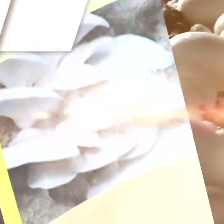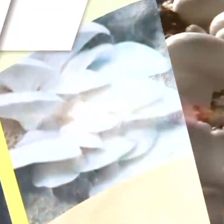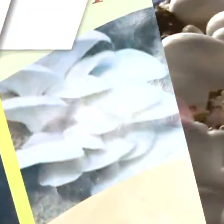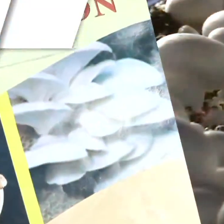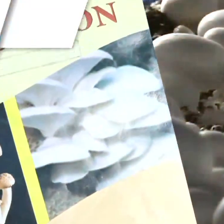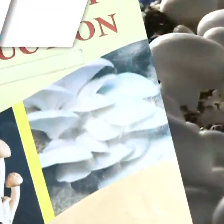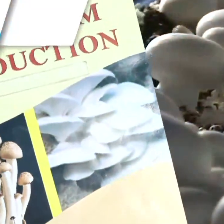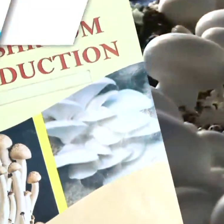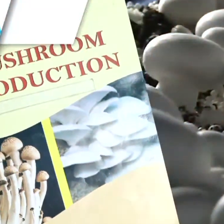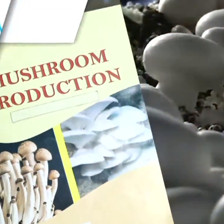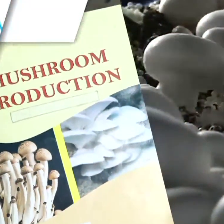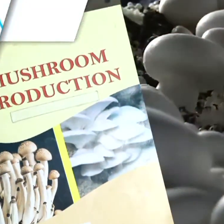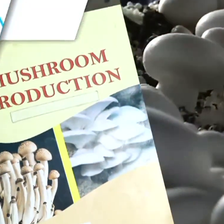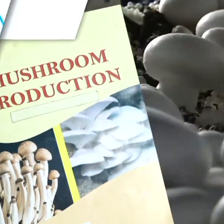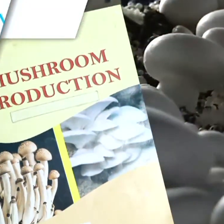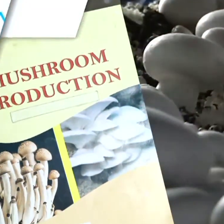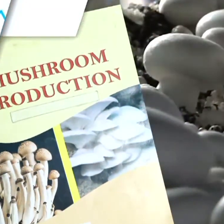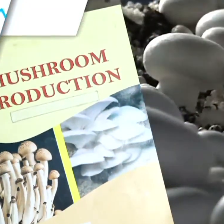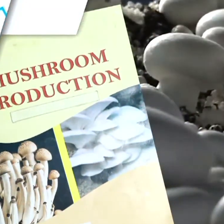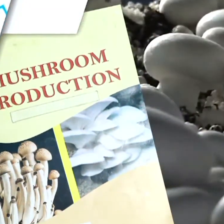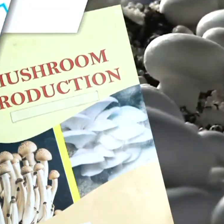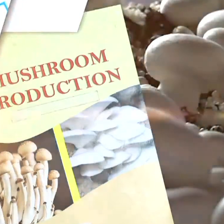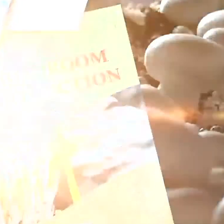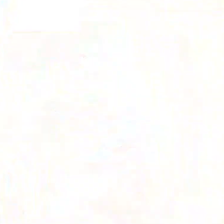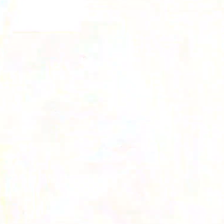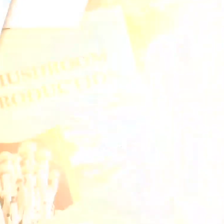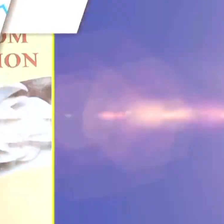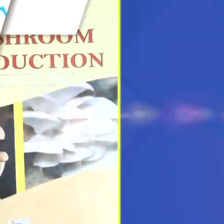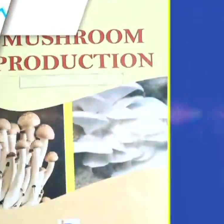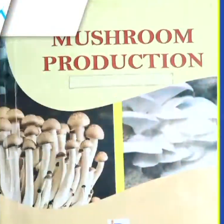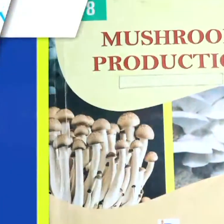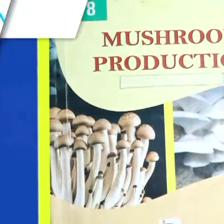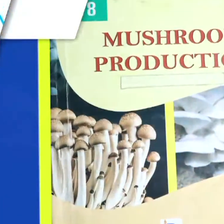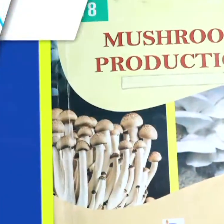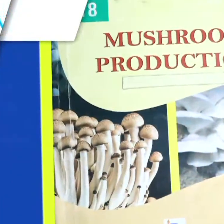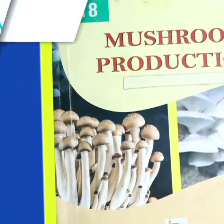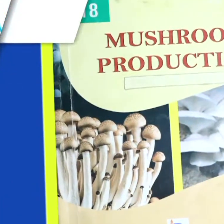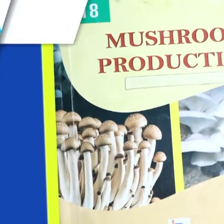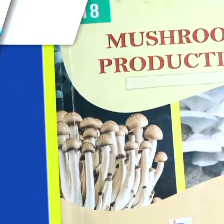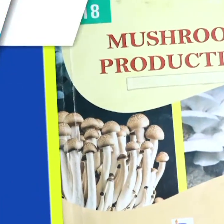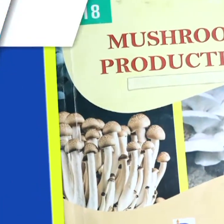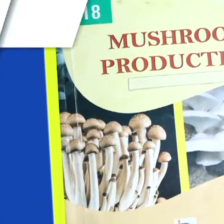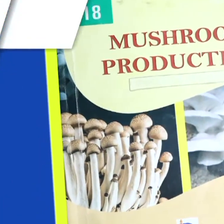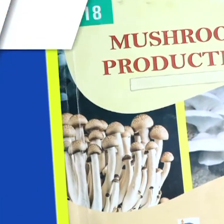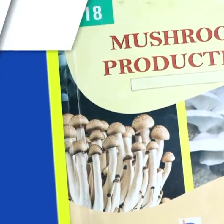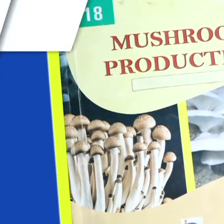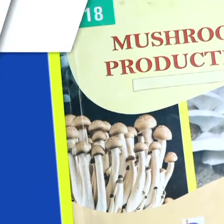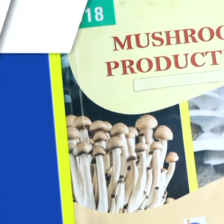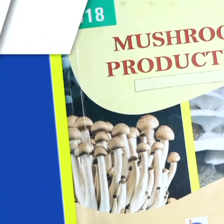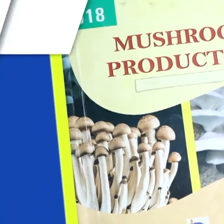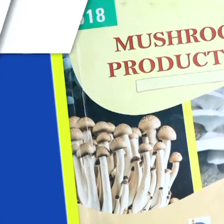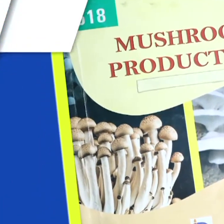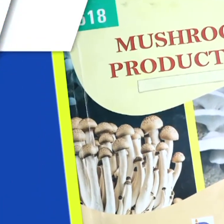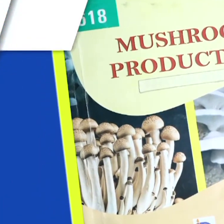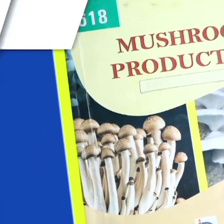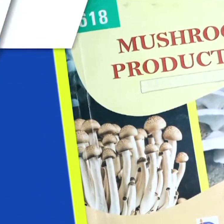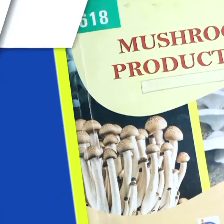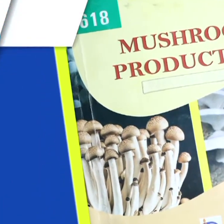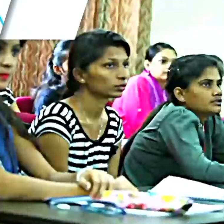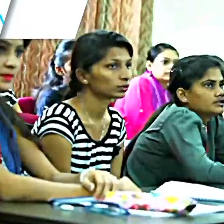मशरूम उत्पादन से संबंधित कोर्स संचालित है। इसकी समय अवधि 6 माह है और प्रवेश लेने के लिए